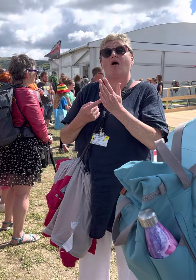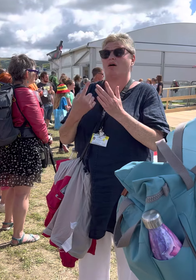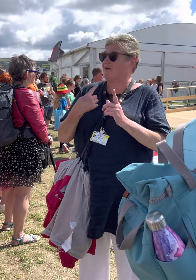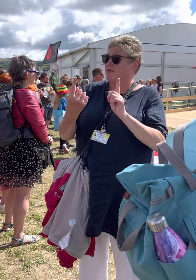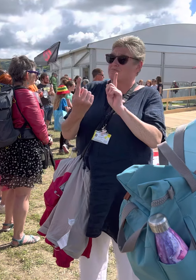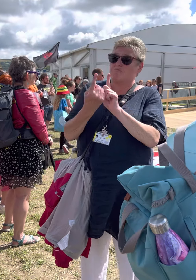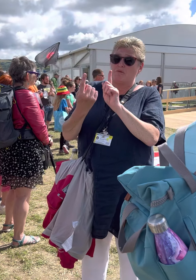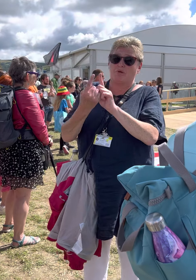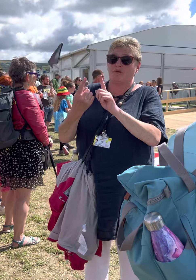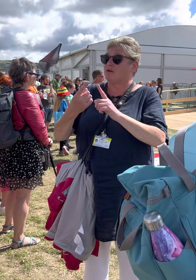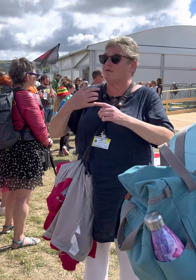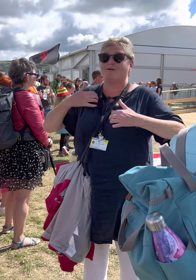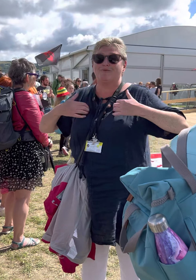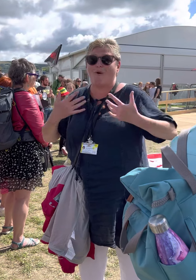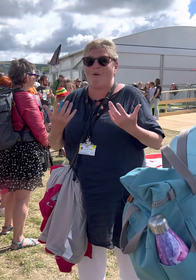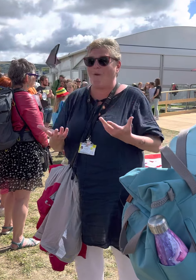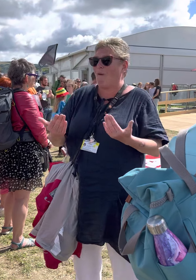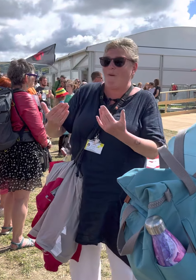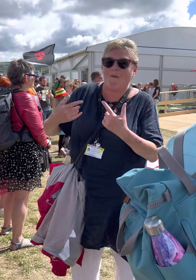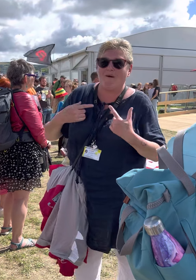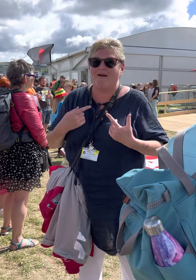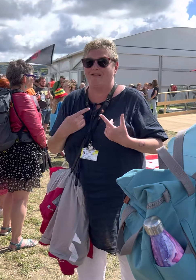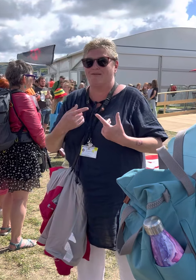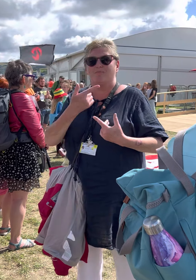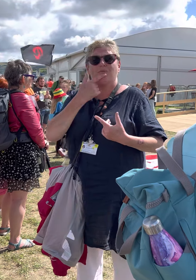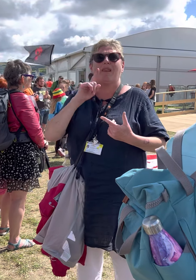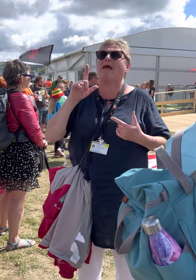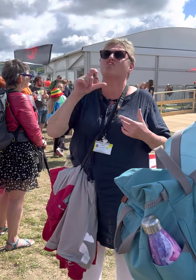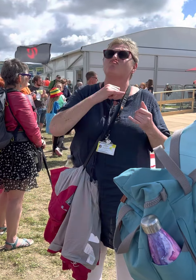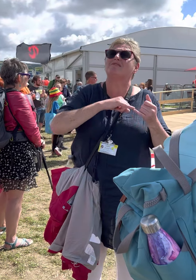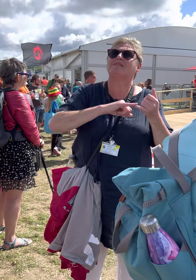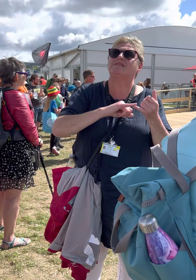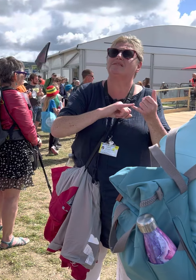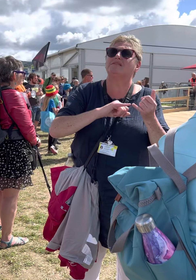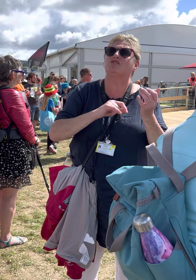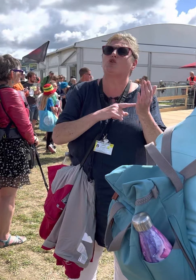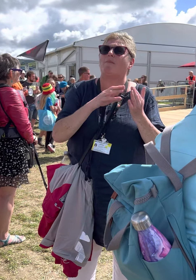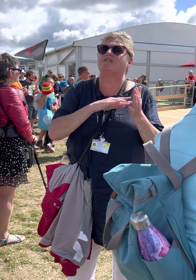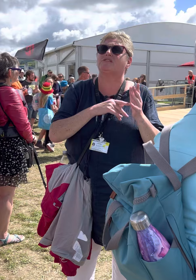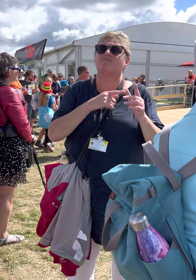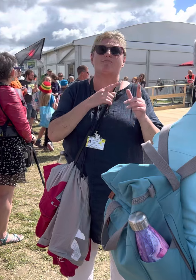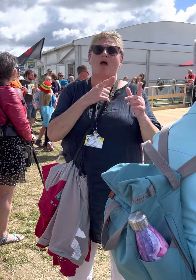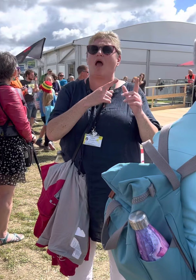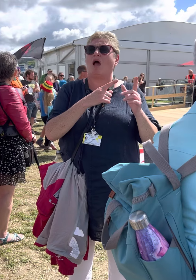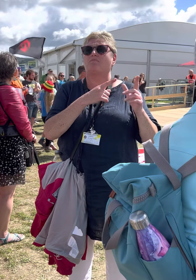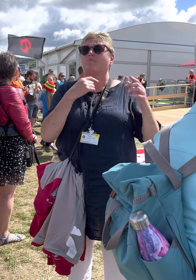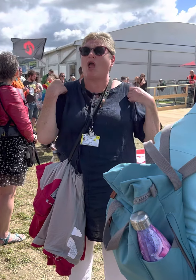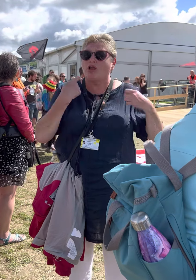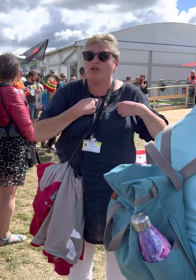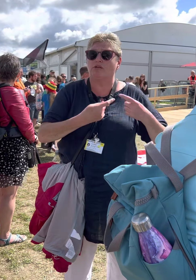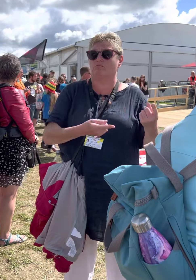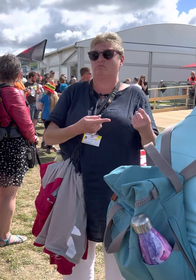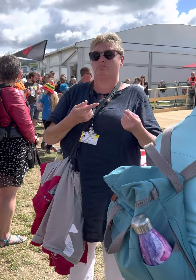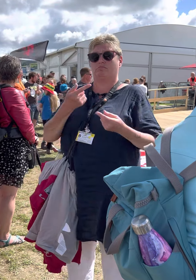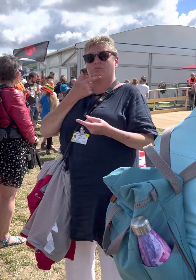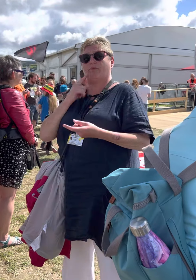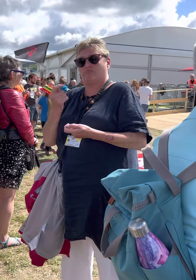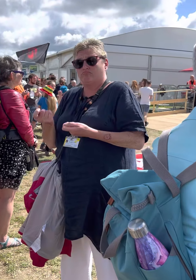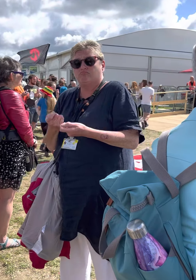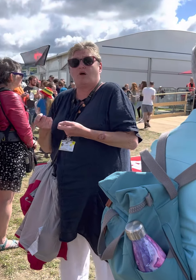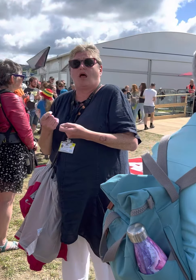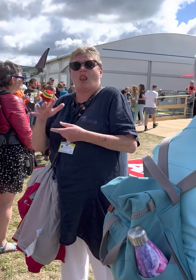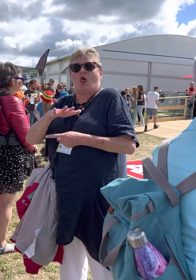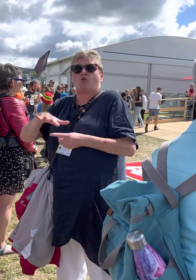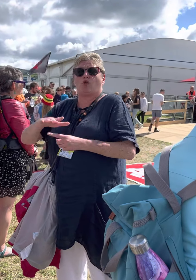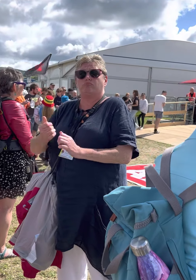bobl mor ysbrydoliedig. Bobl fel Chris Thomas, Aberteifi, bobl sy'n redeg, Cymru Bro,